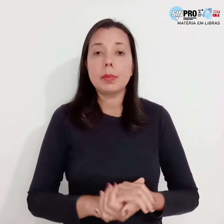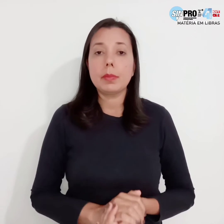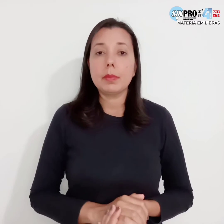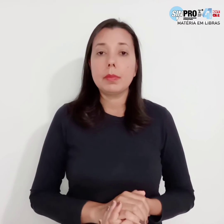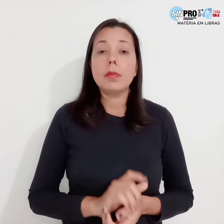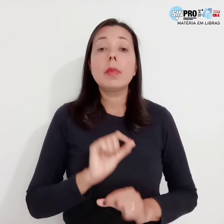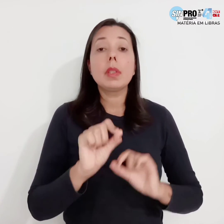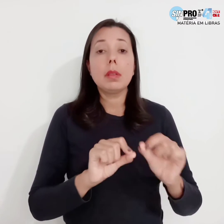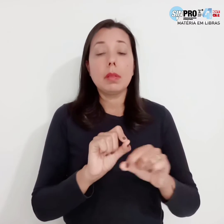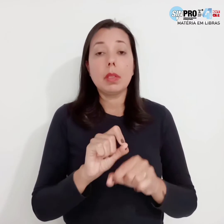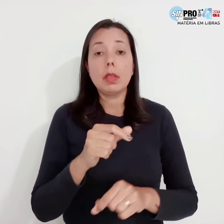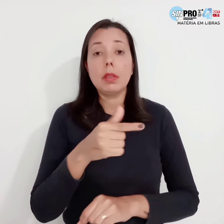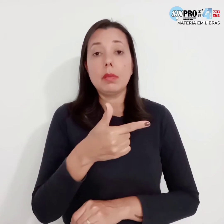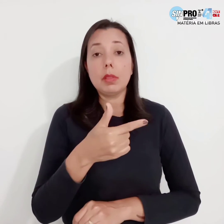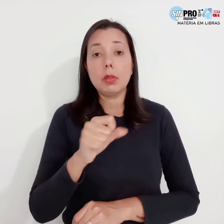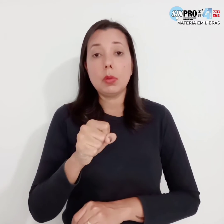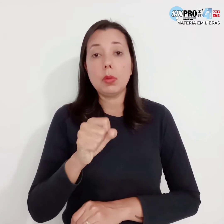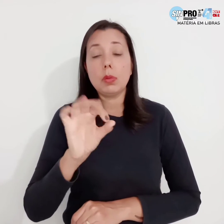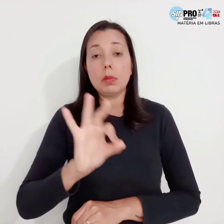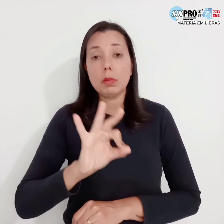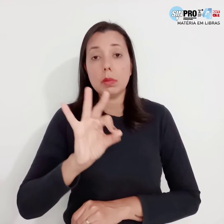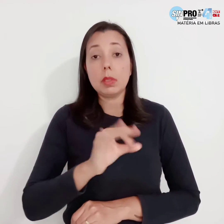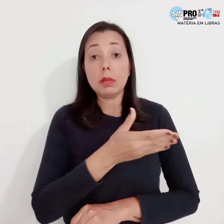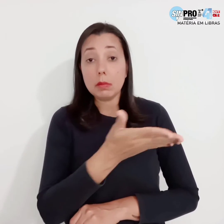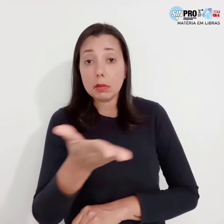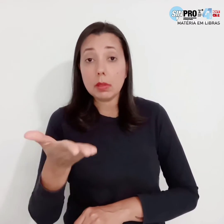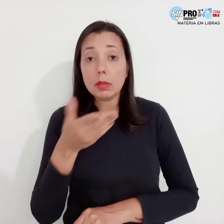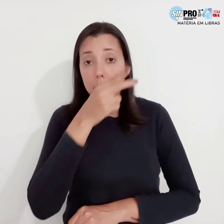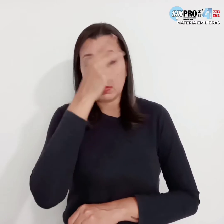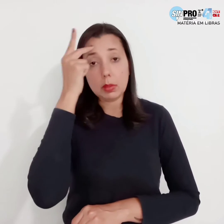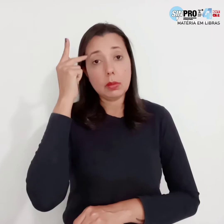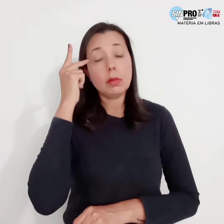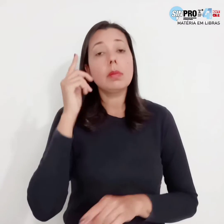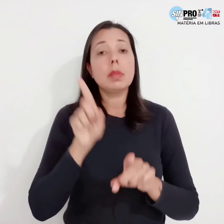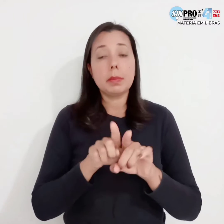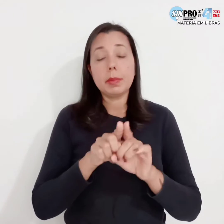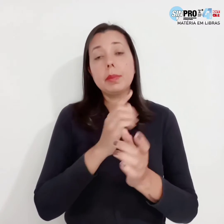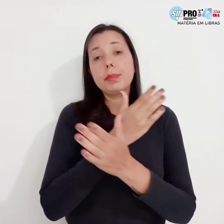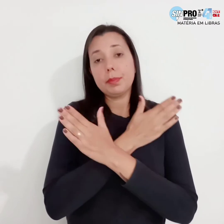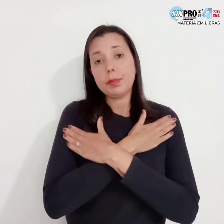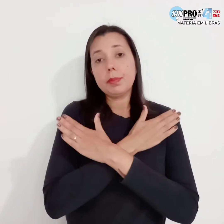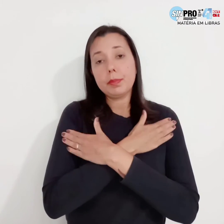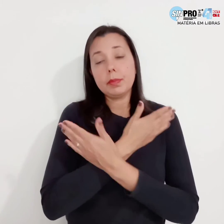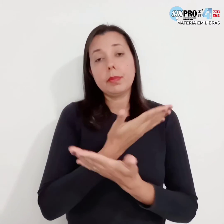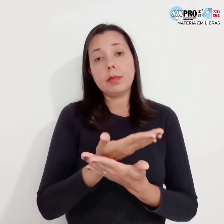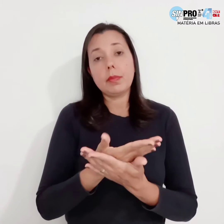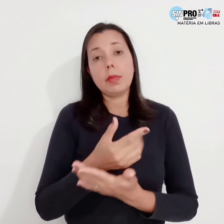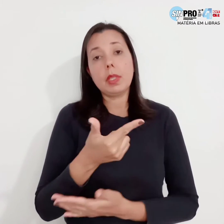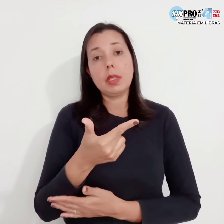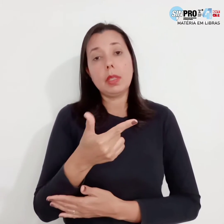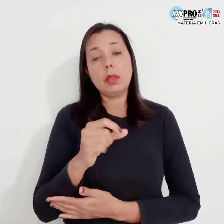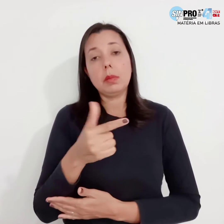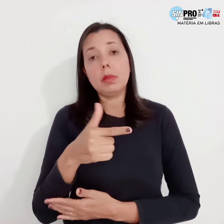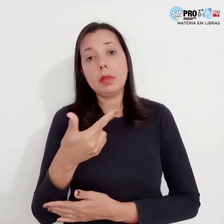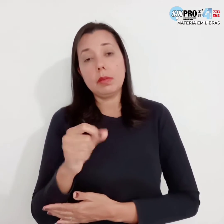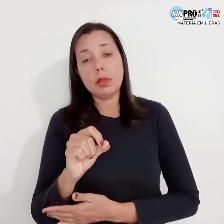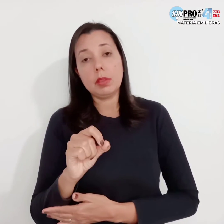e 28% deles desempregados. Em 2020, esse